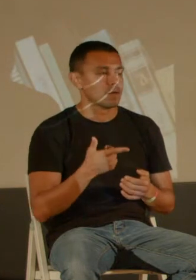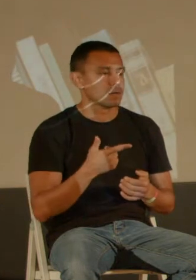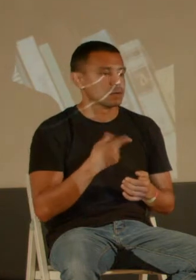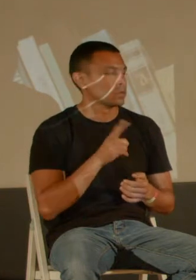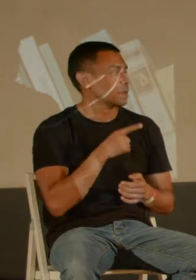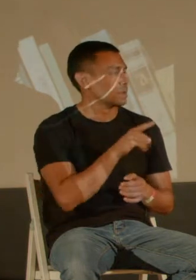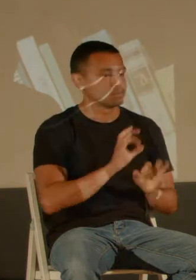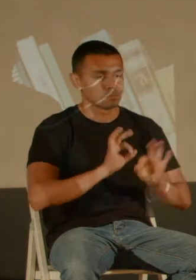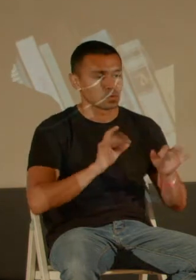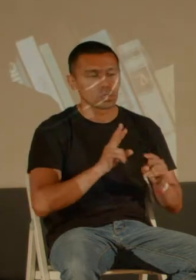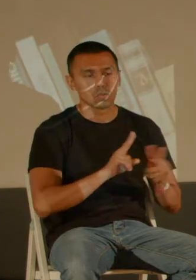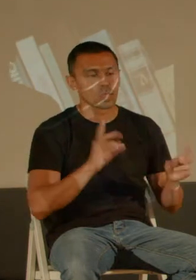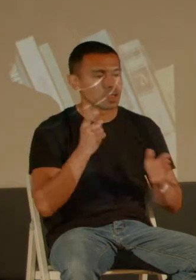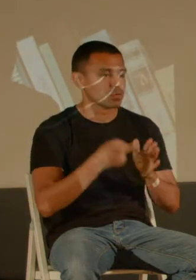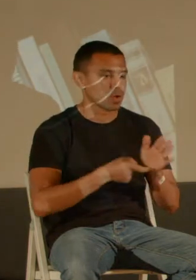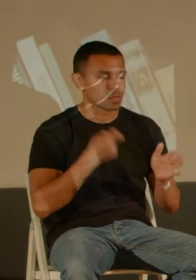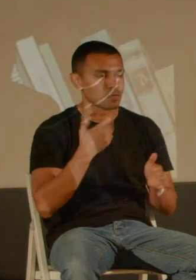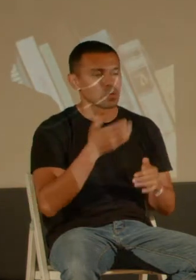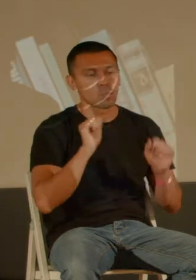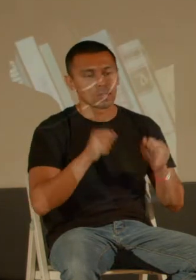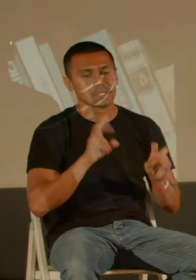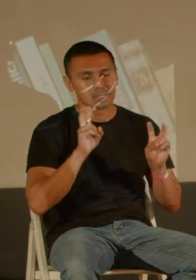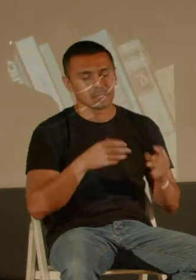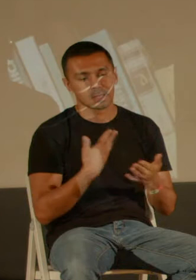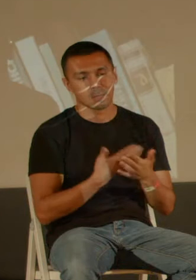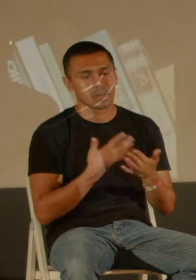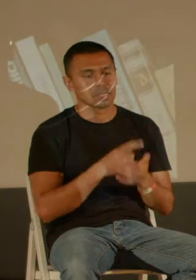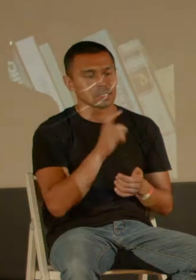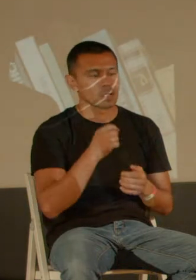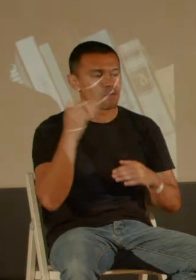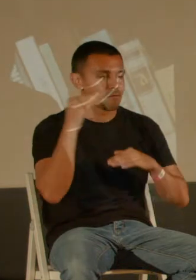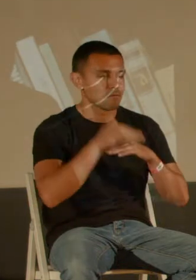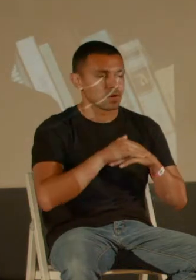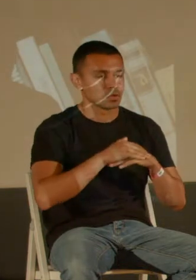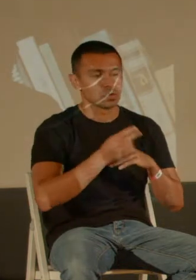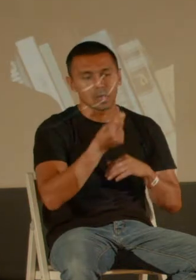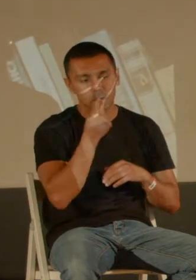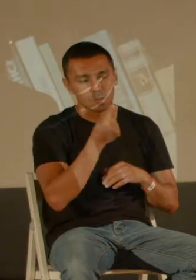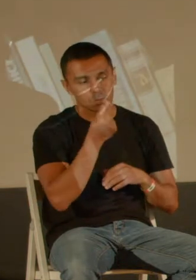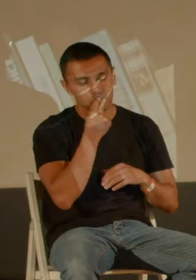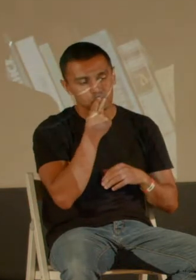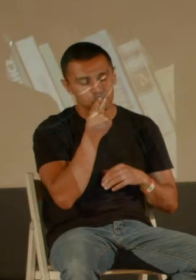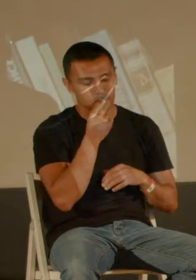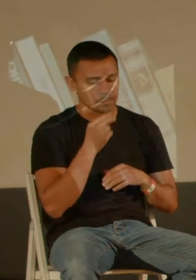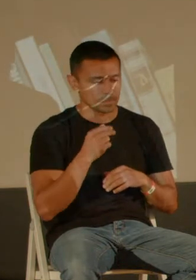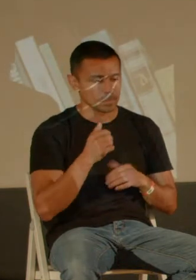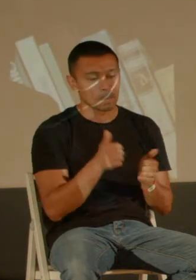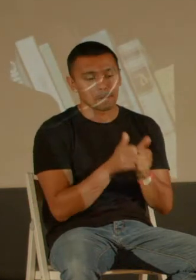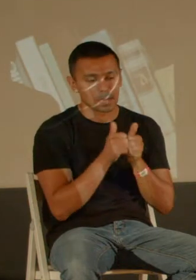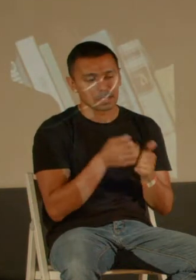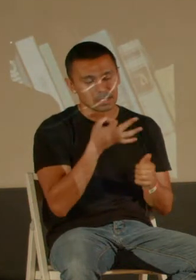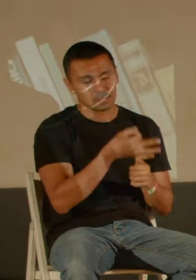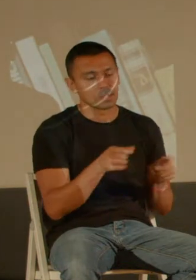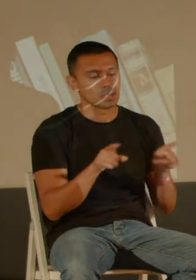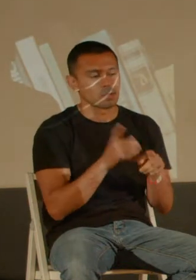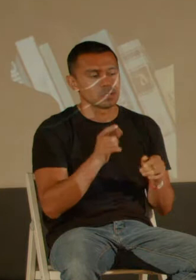це те, що Ірина описує, щоб ніхто не здогадався, вона могла сидіти, наприклад, за вечерею, її партнер, скажімо